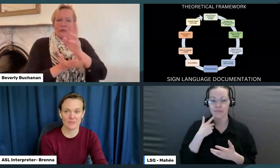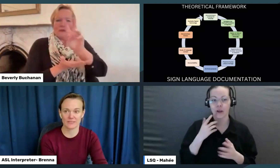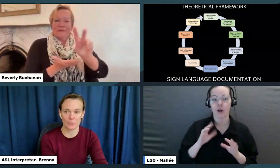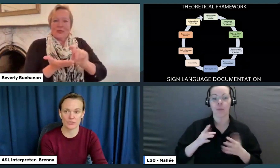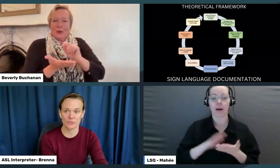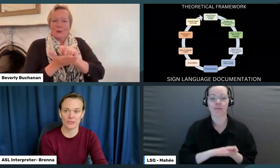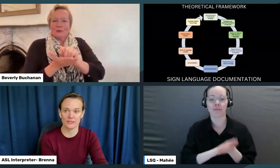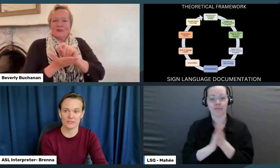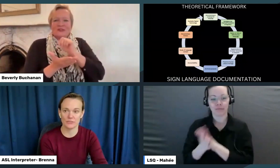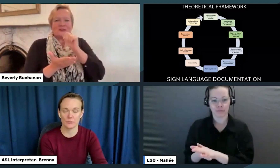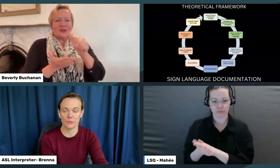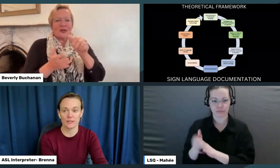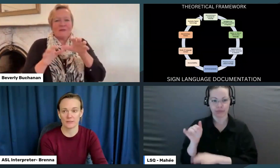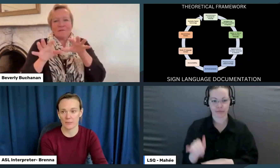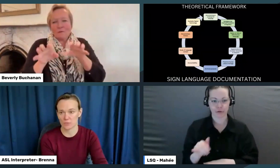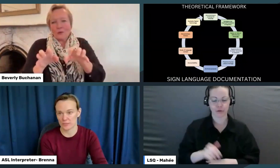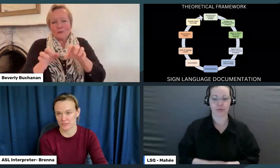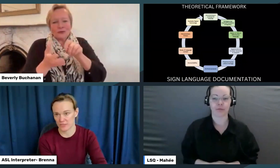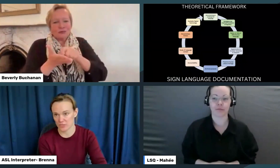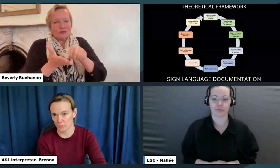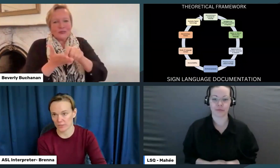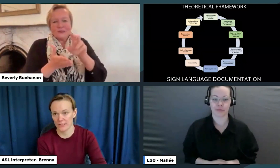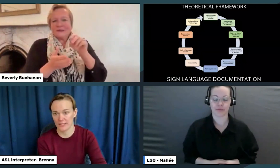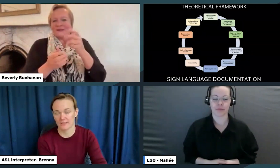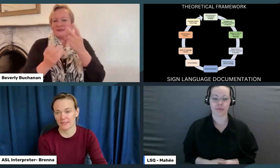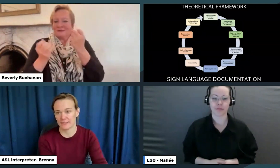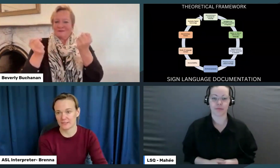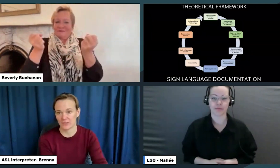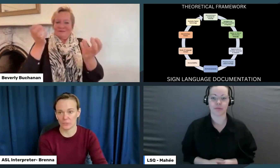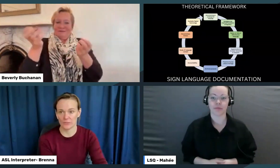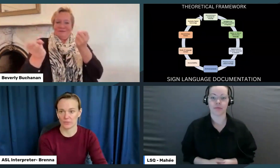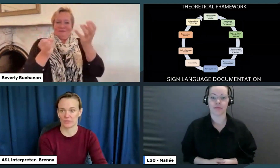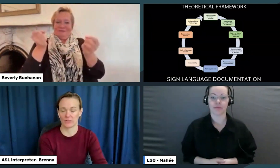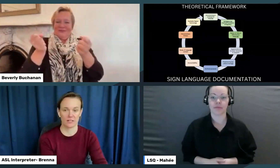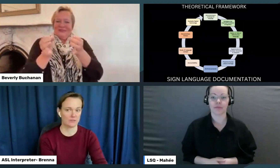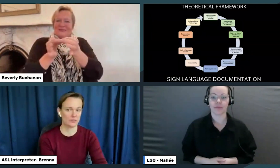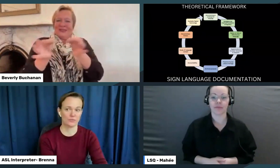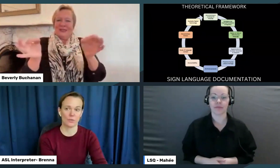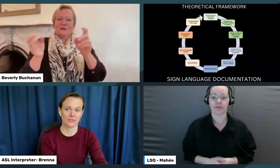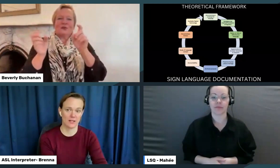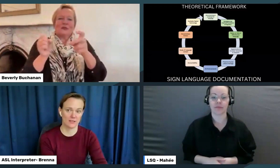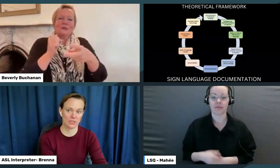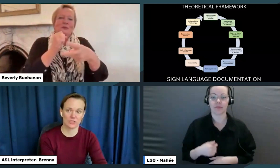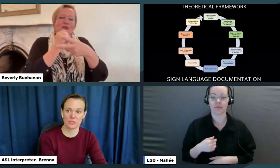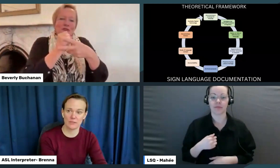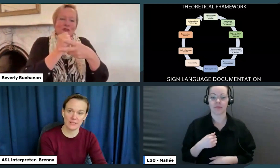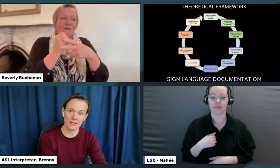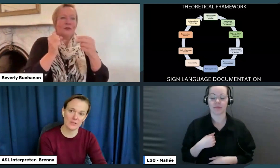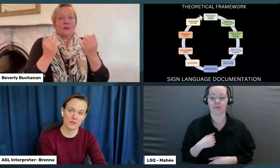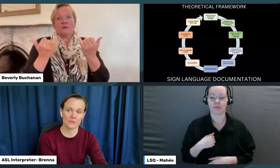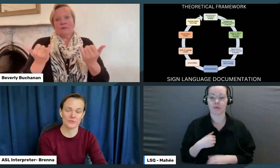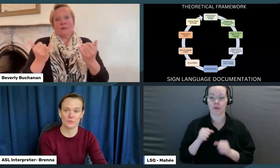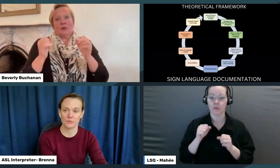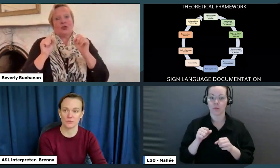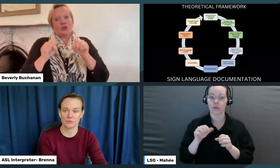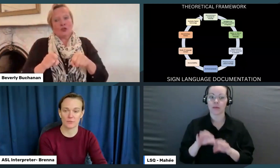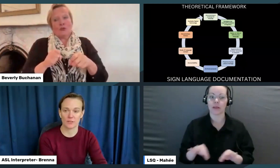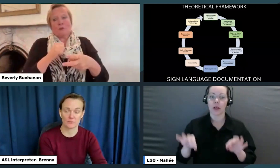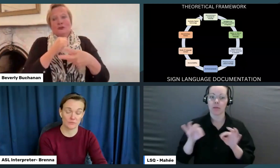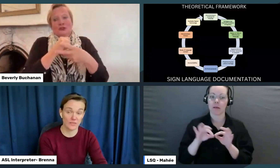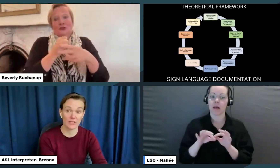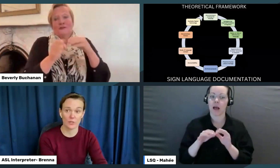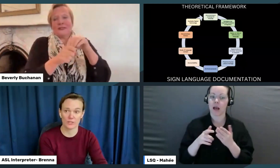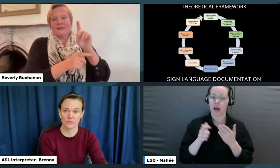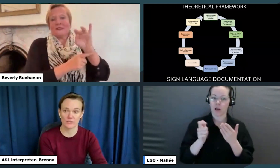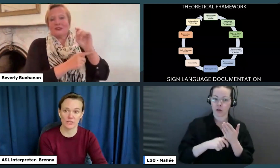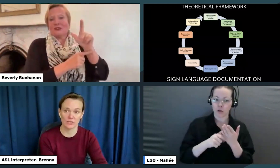l'occasion de faire la préservation des langues, pas uniquement avec des médias qui ne changent pas, figés.